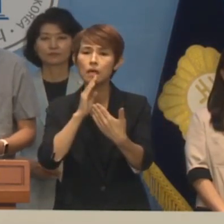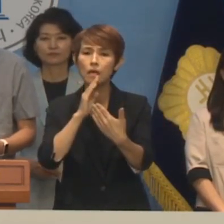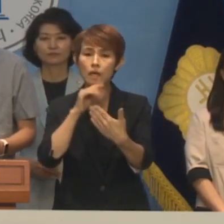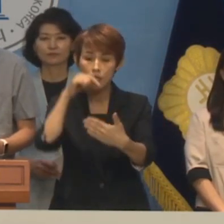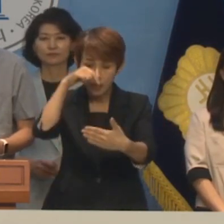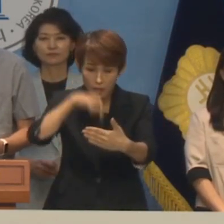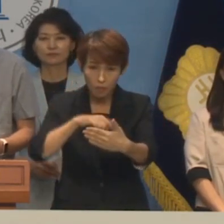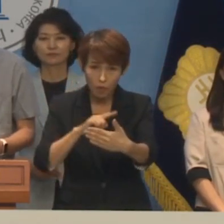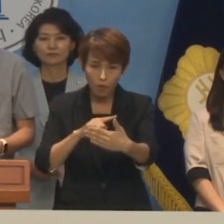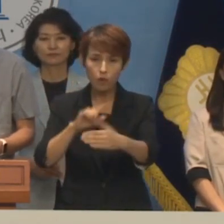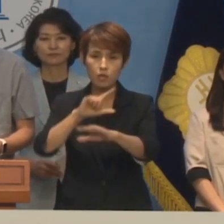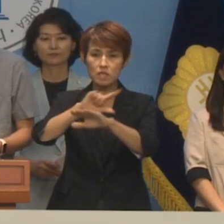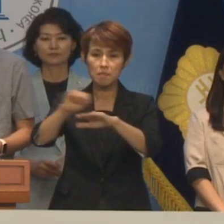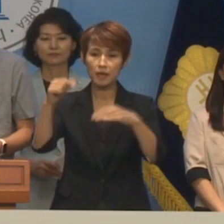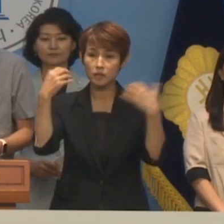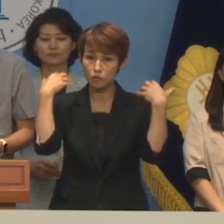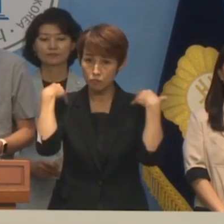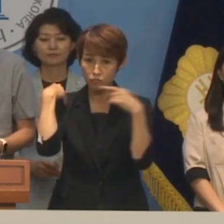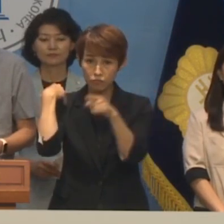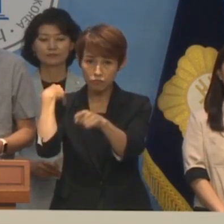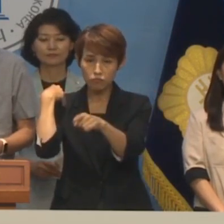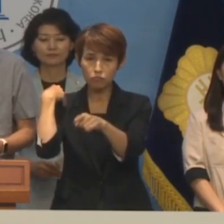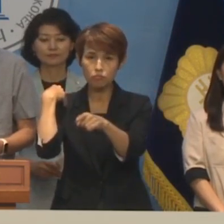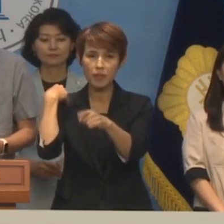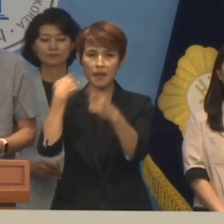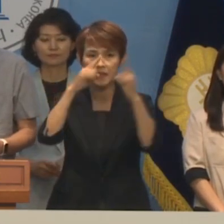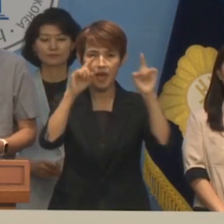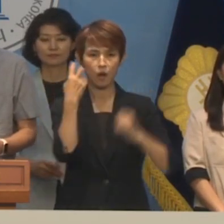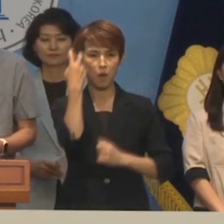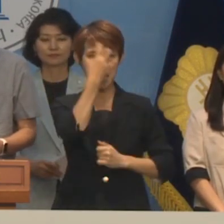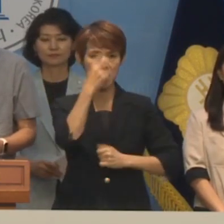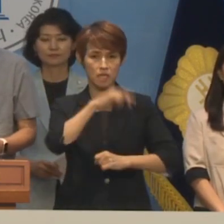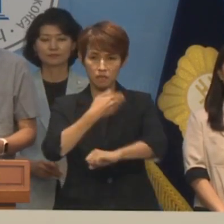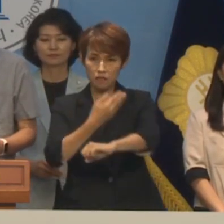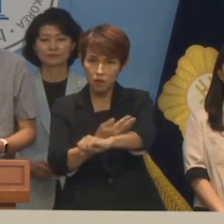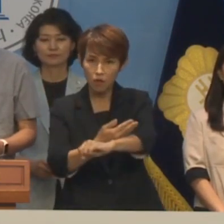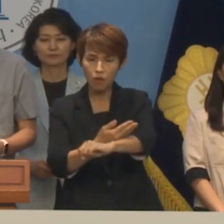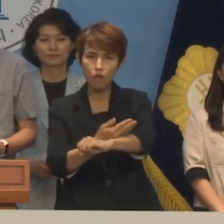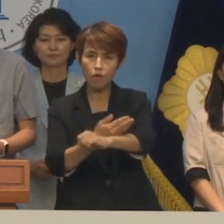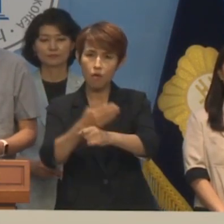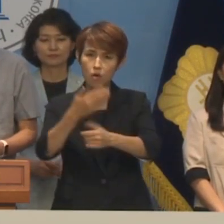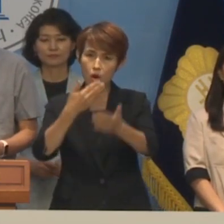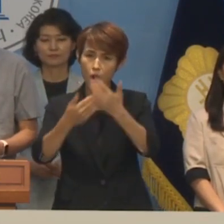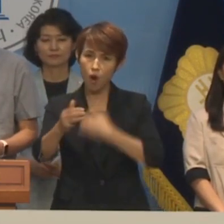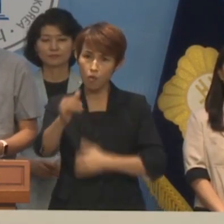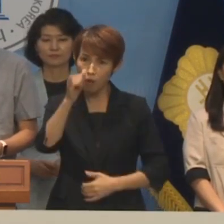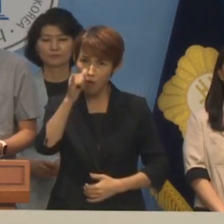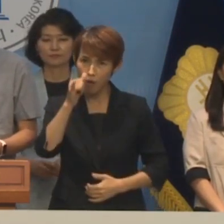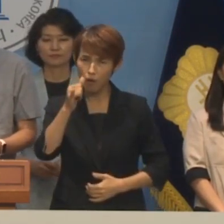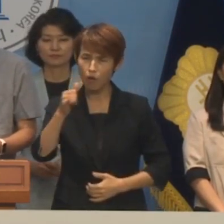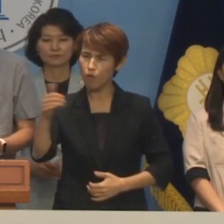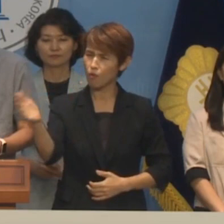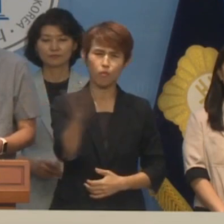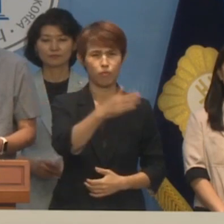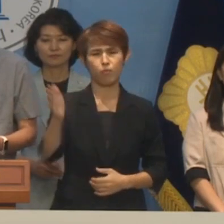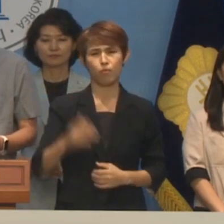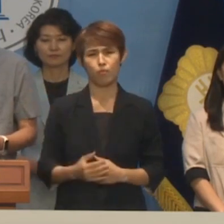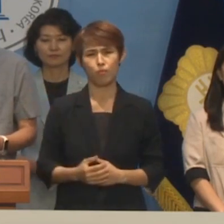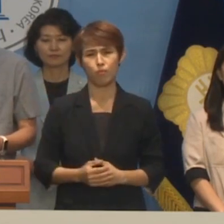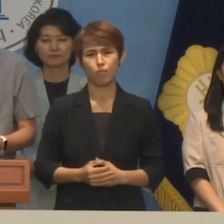그러나 지방자치단체가 대학을 관리하는 능력과 경험을 갖추지 못했을 뿐만